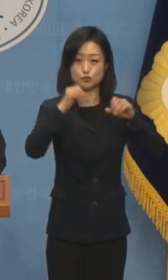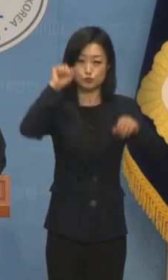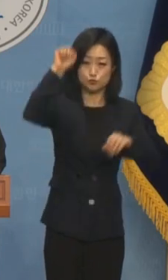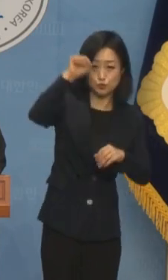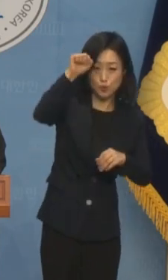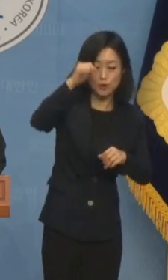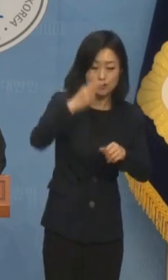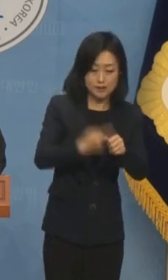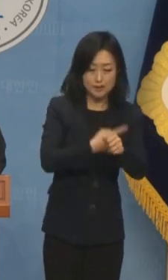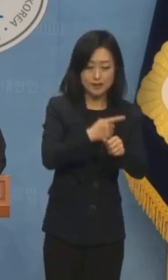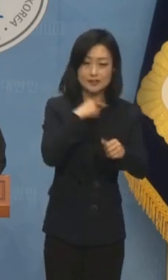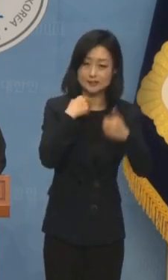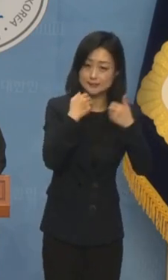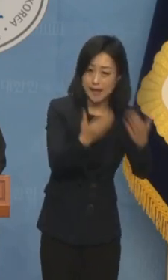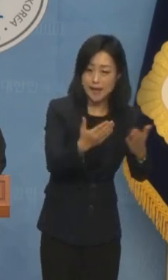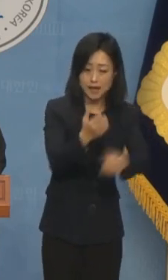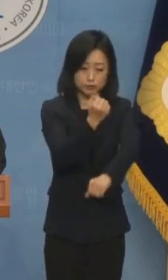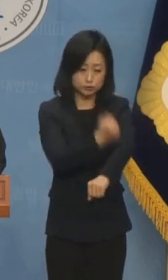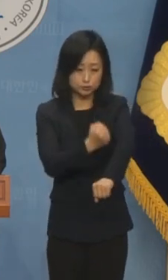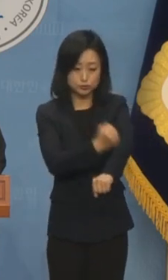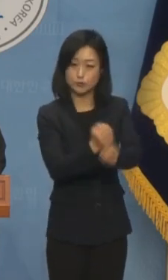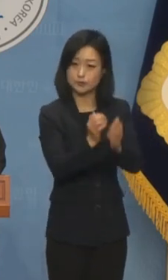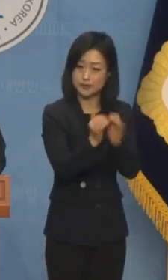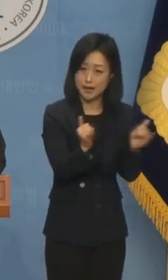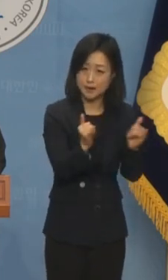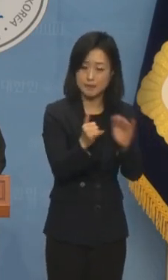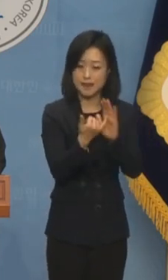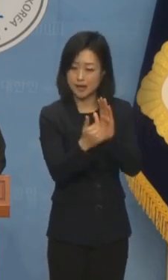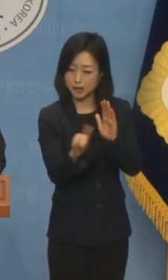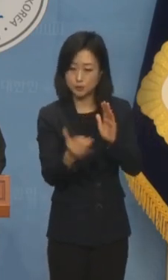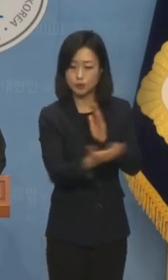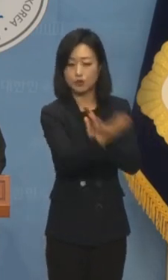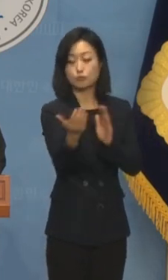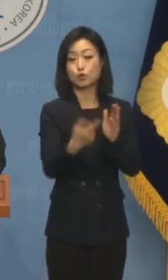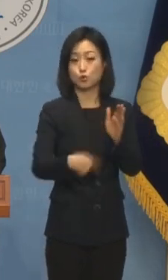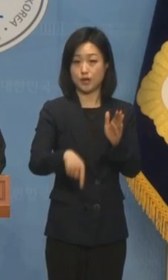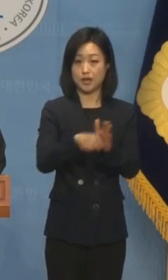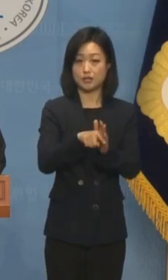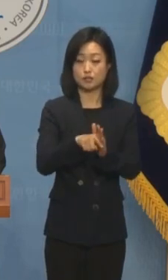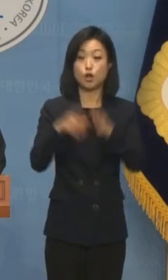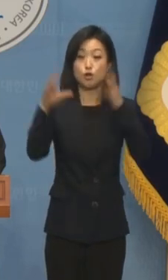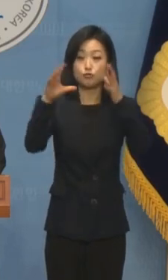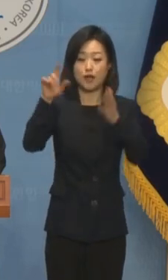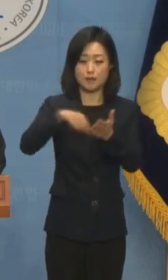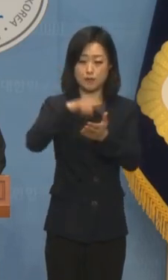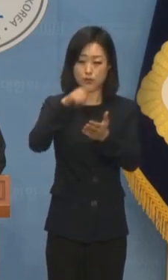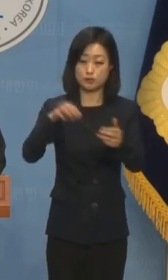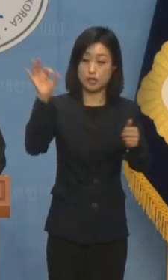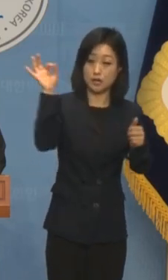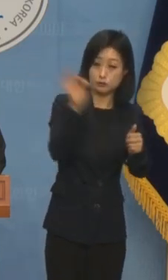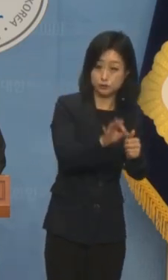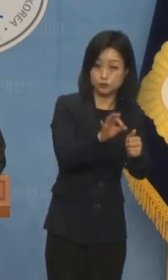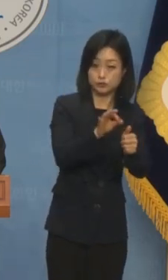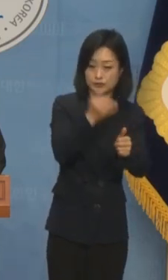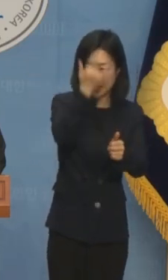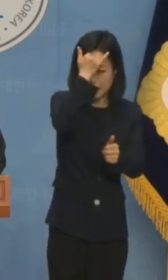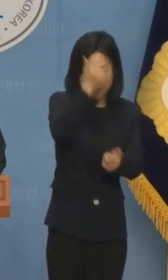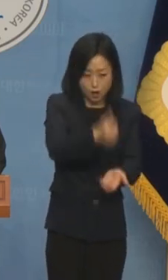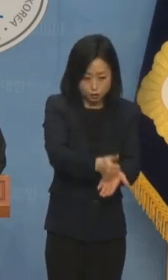관련하여 희생하거나 공헌한 사람과 가족에게 국가가 합당한 예우를 하는 것뿐만